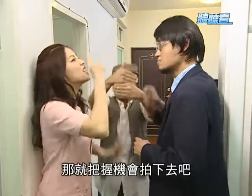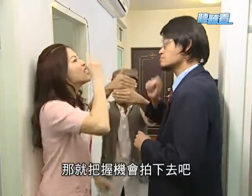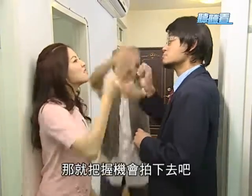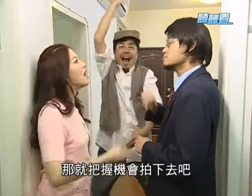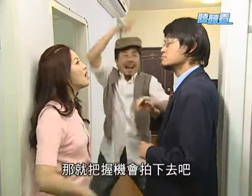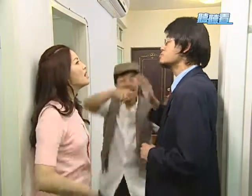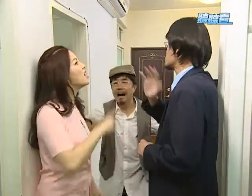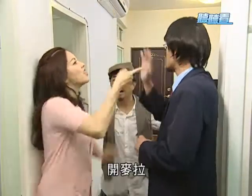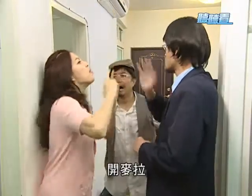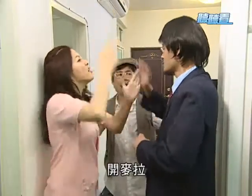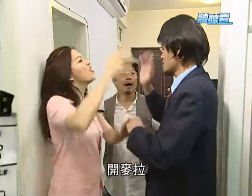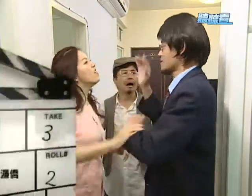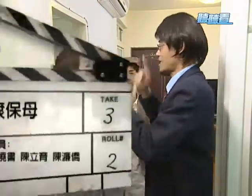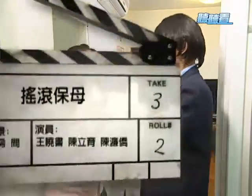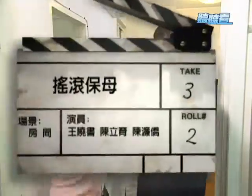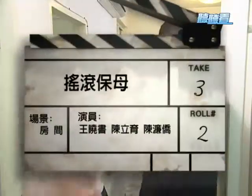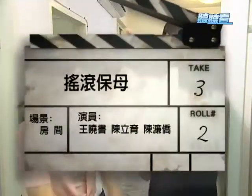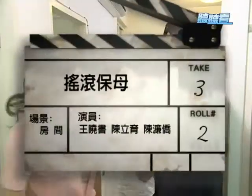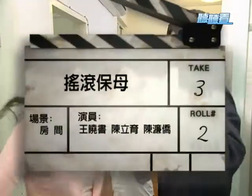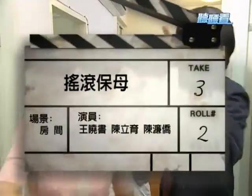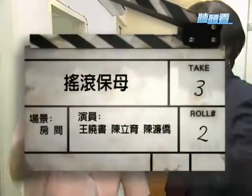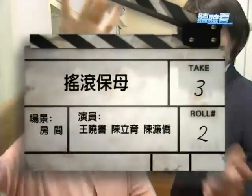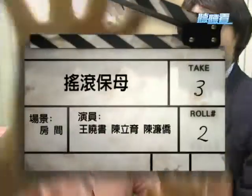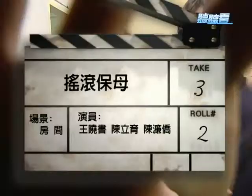去吧。 Camera， 别说了。